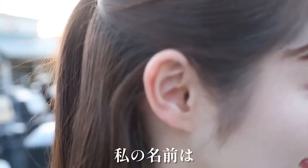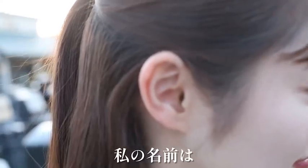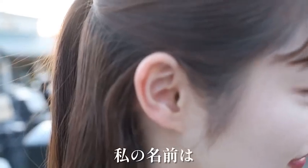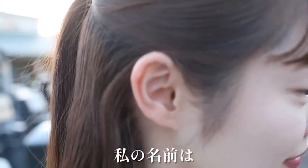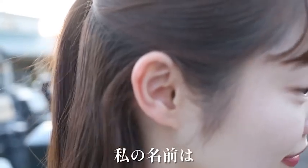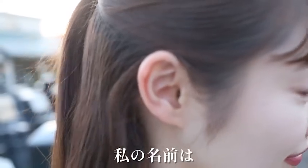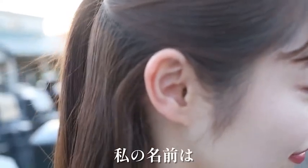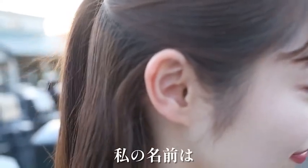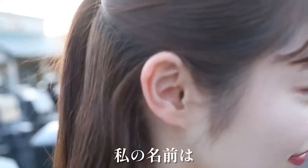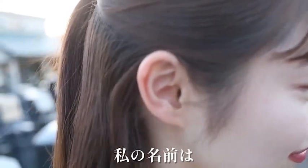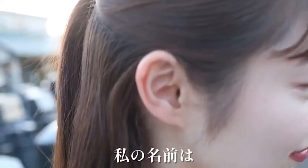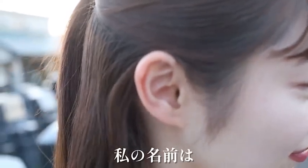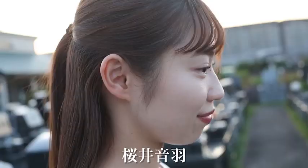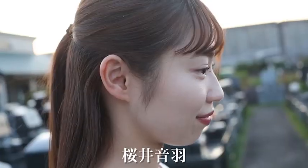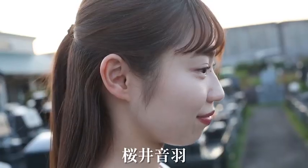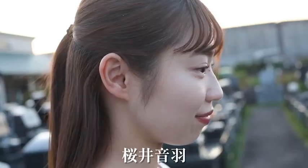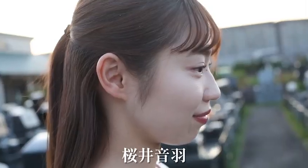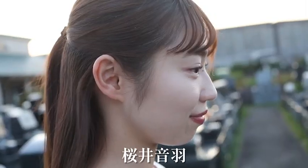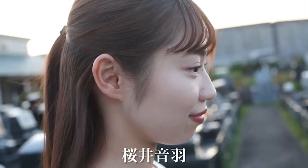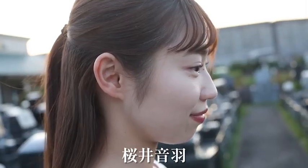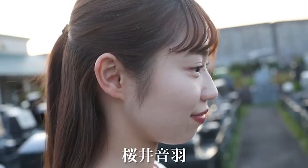私の名前は桜井音葉。